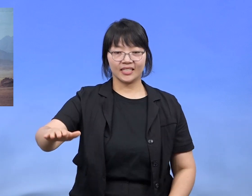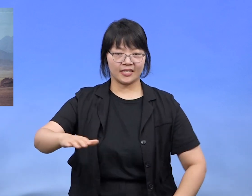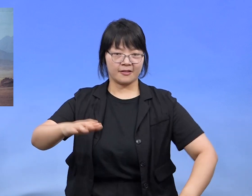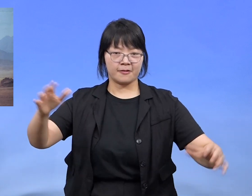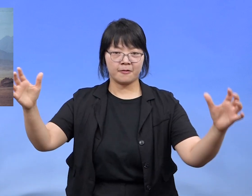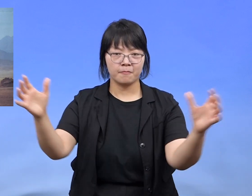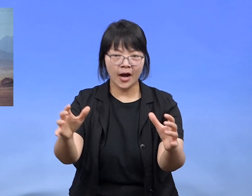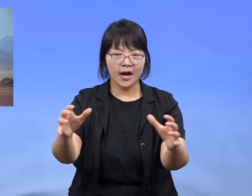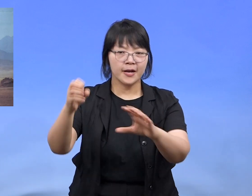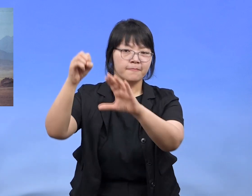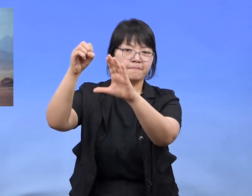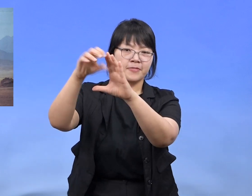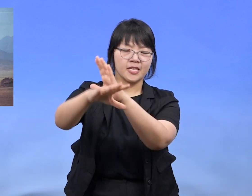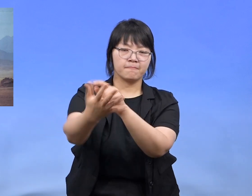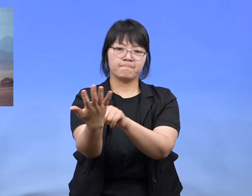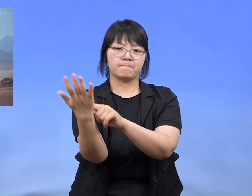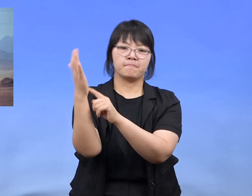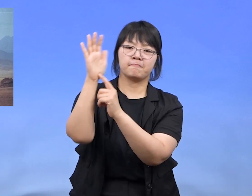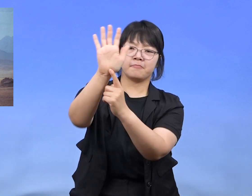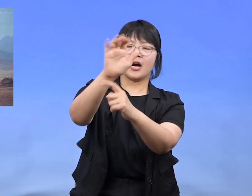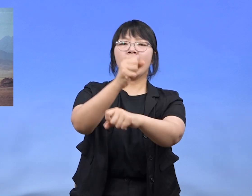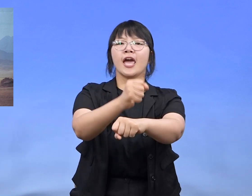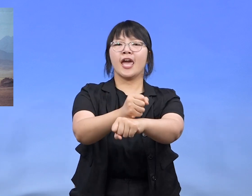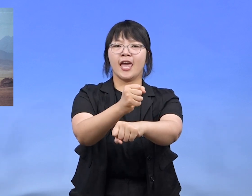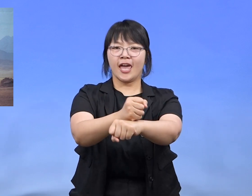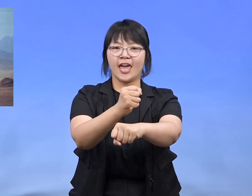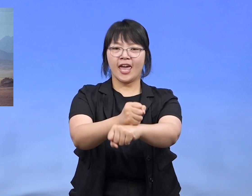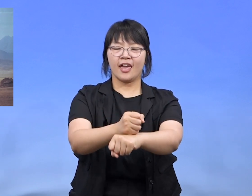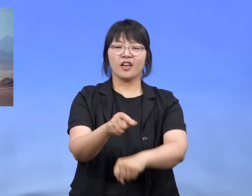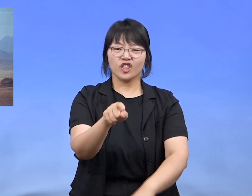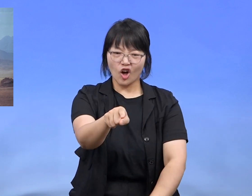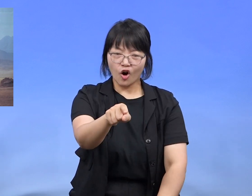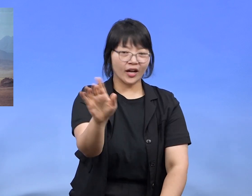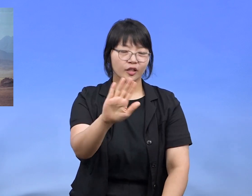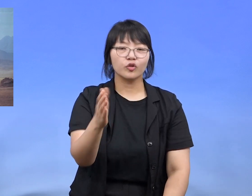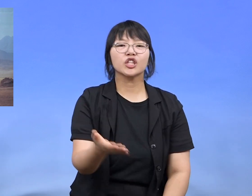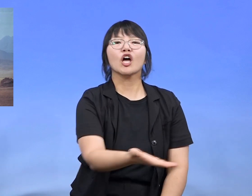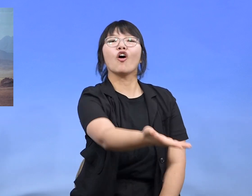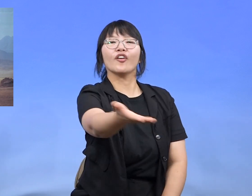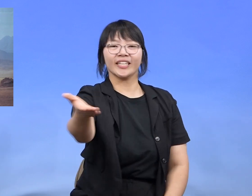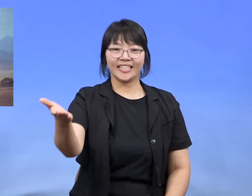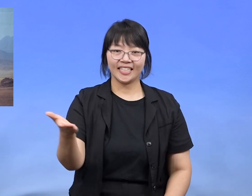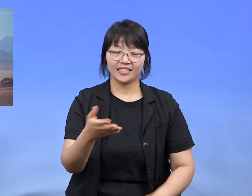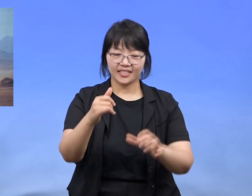빛이 되어야 한다고. 너희가 복수예요. 너희가